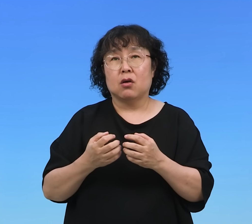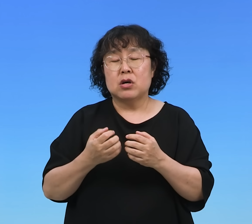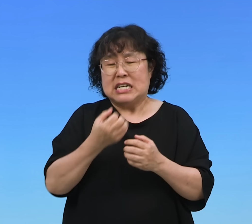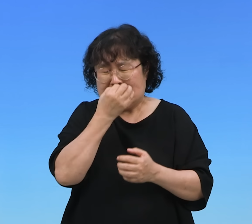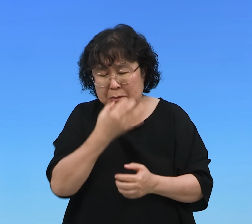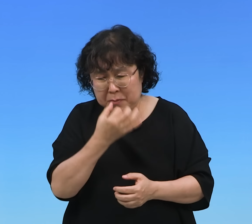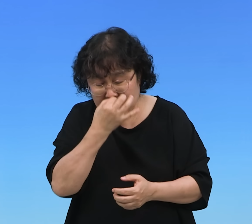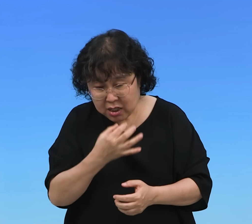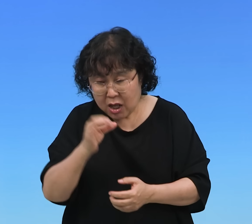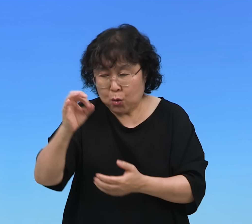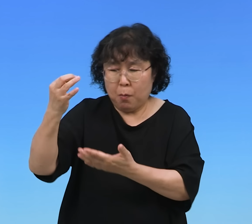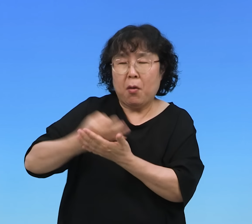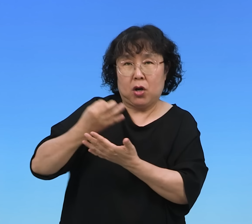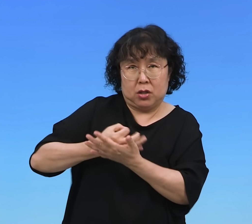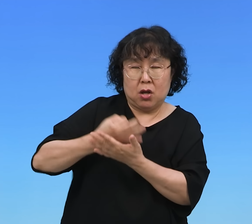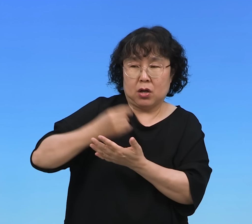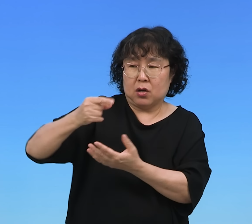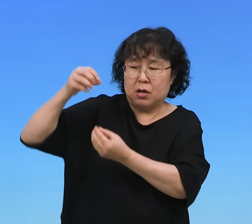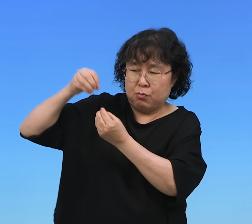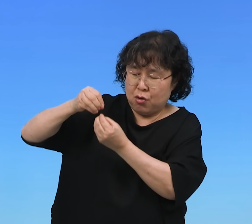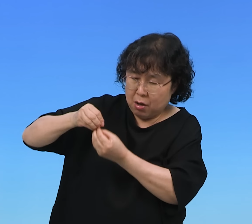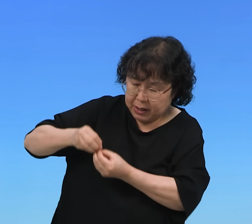이게 오늘 우리들의 모습은 어떻습니까?